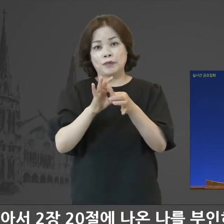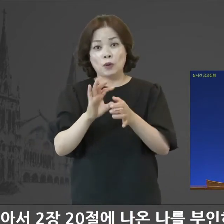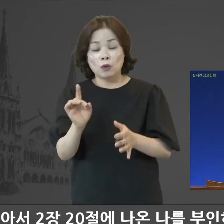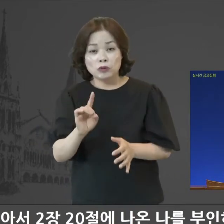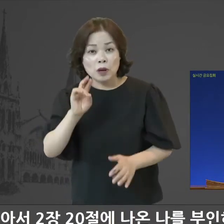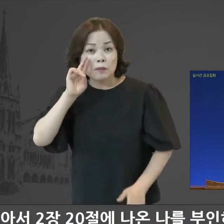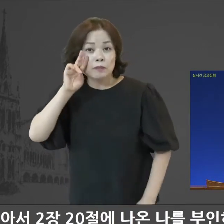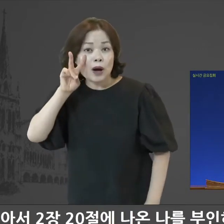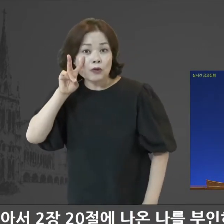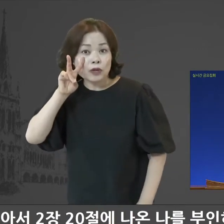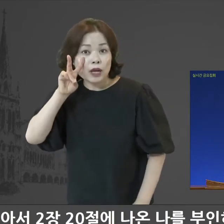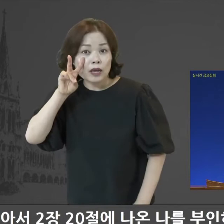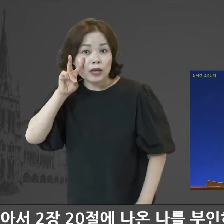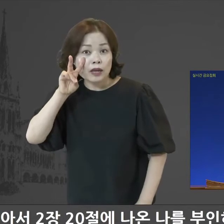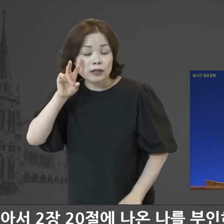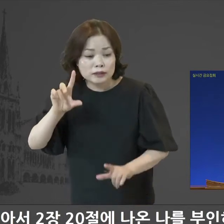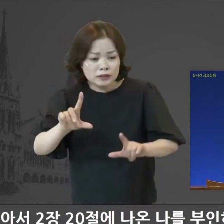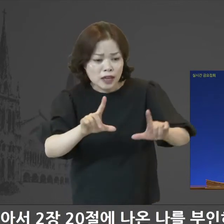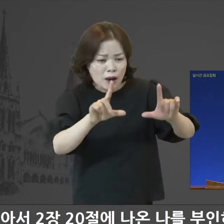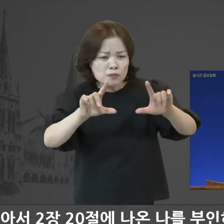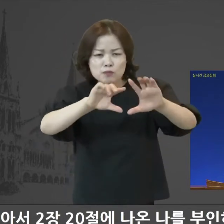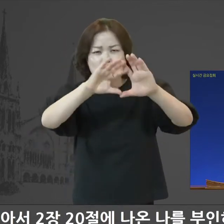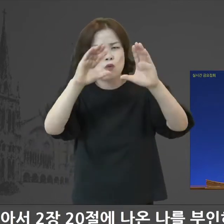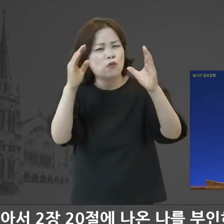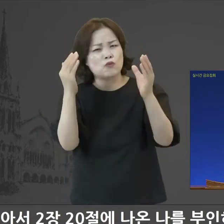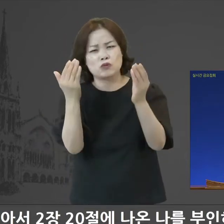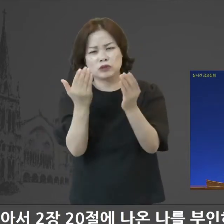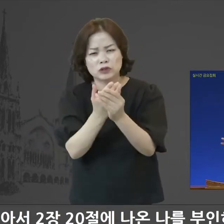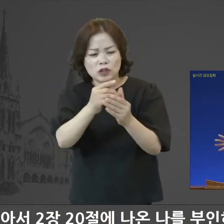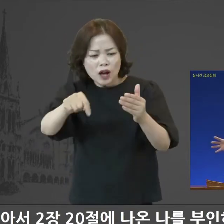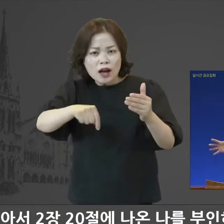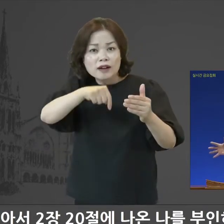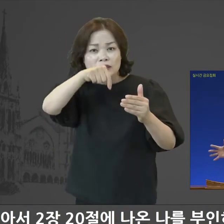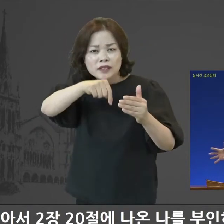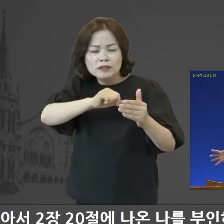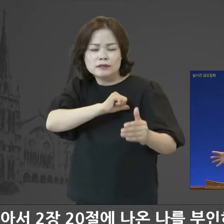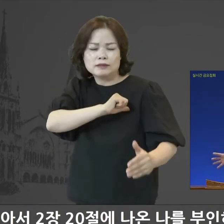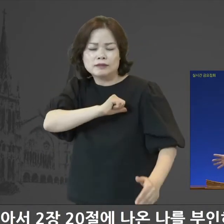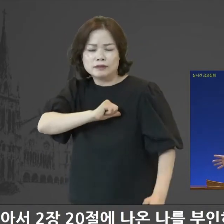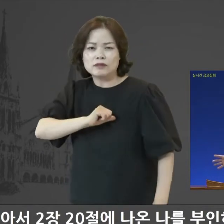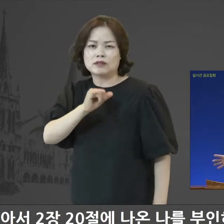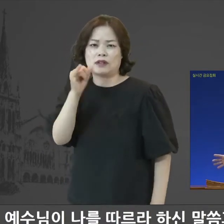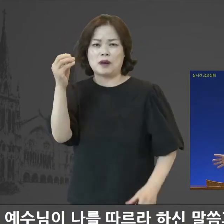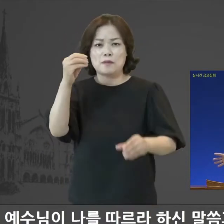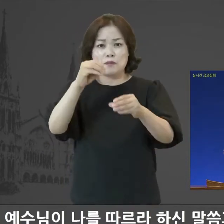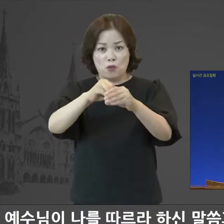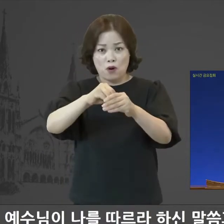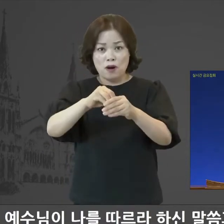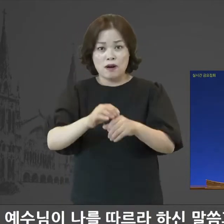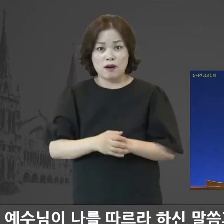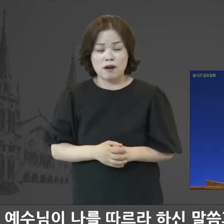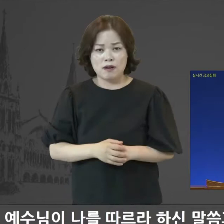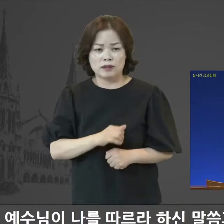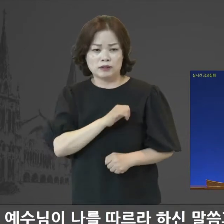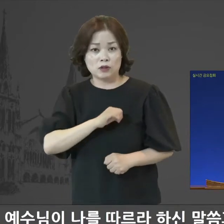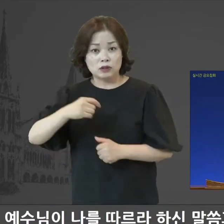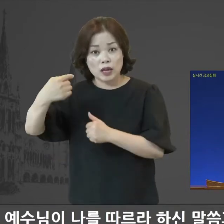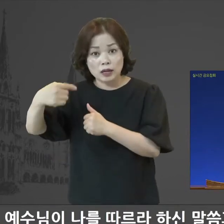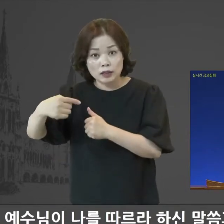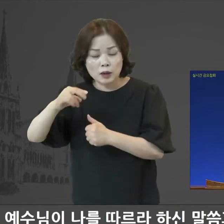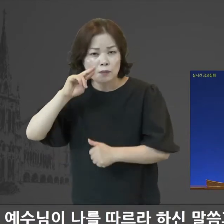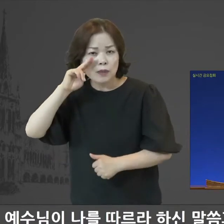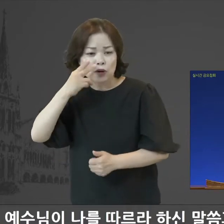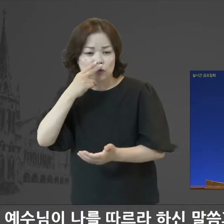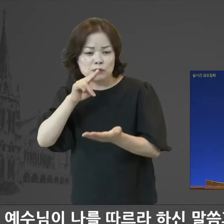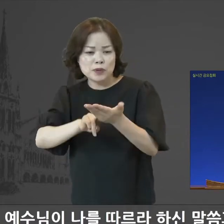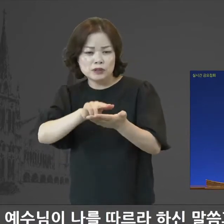보면 바울 삶 자체 그 속에 굉장히 많은 절제가 담겨 있습니다. 절제에 대한 가르침이 바울